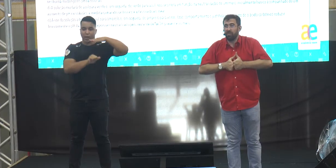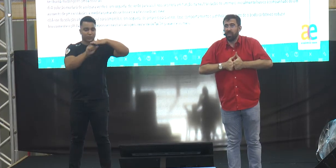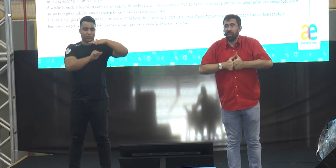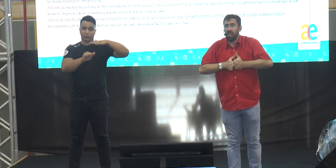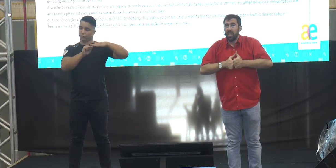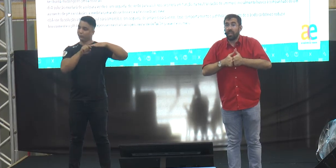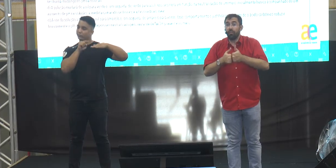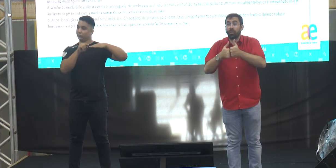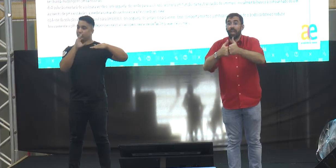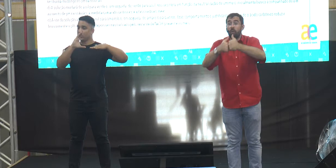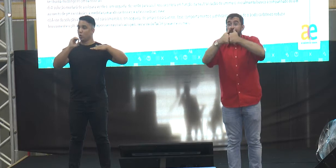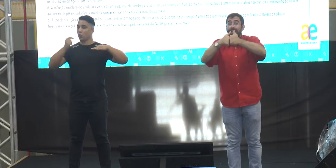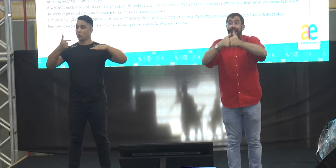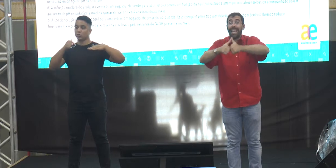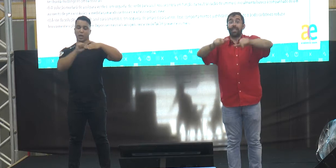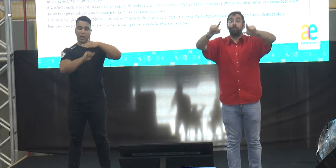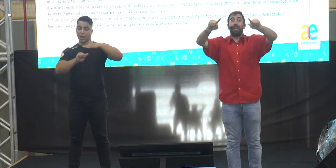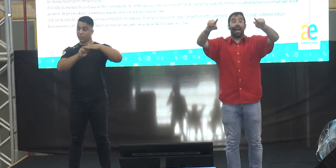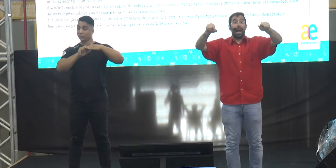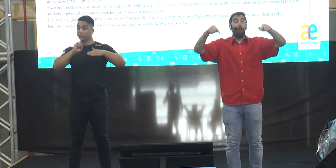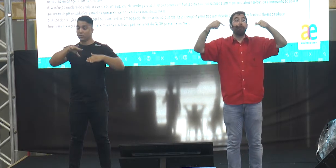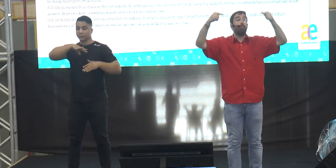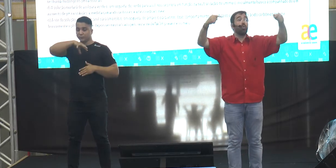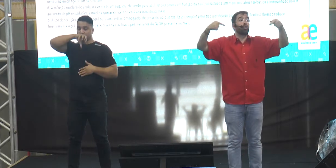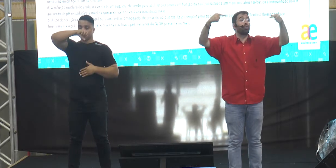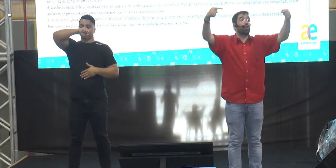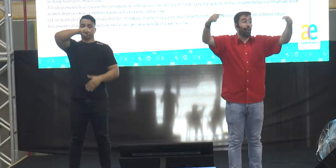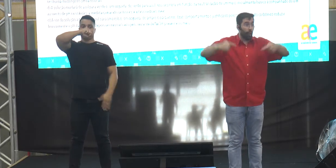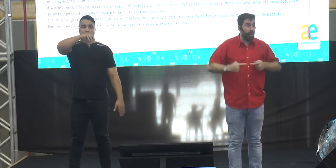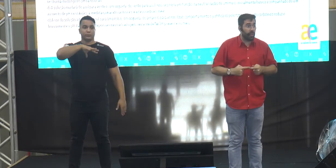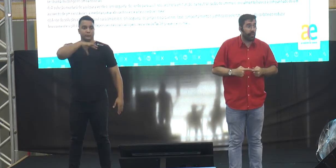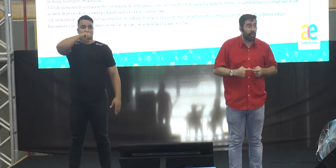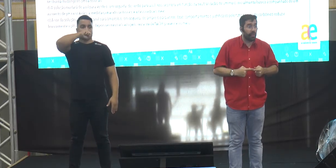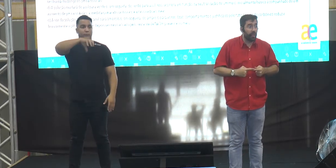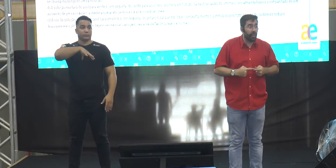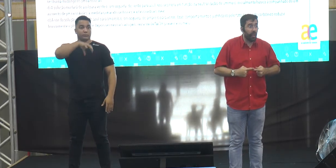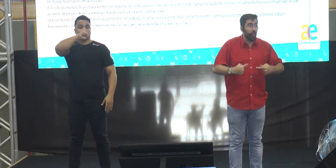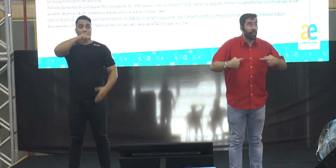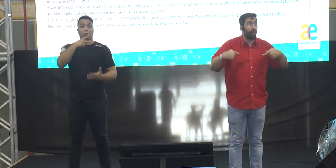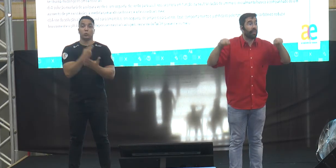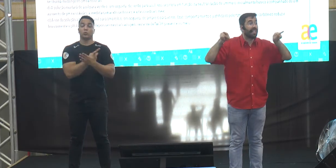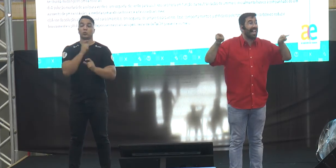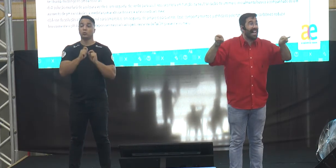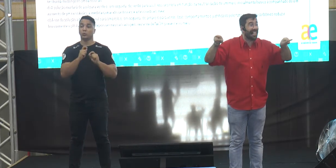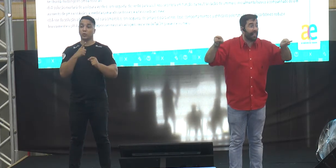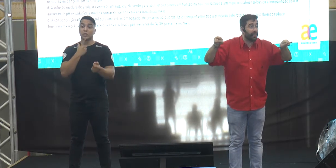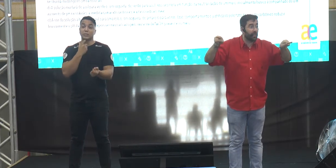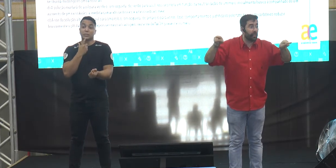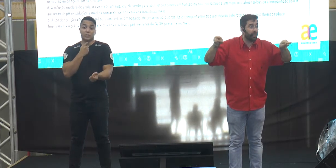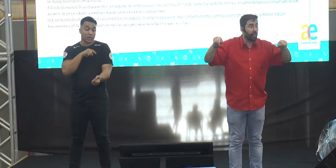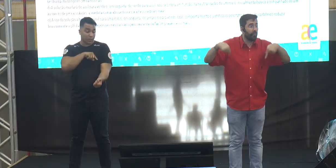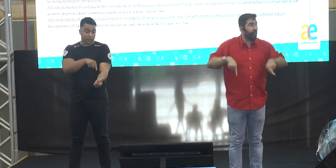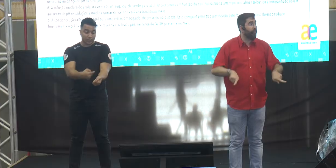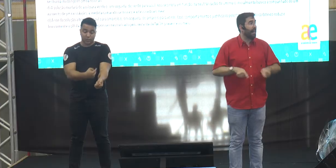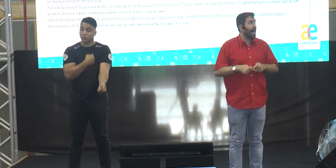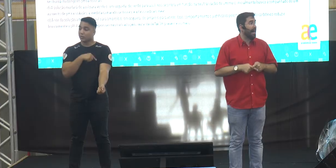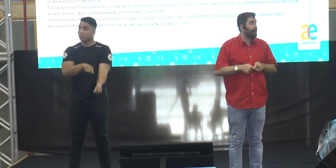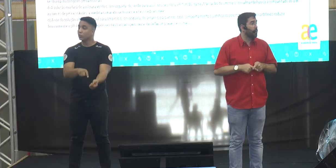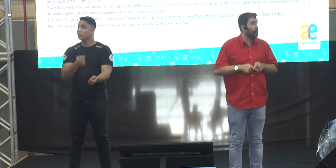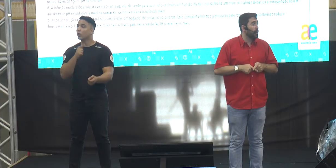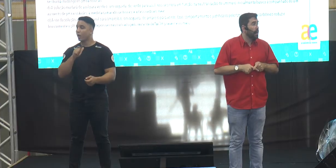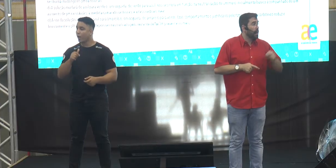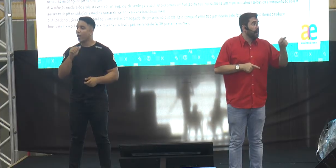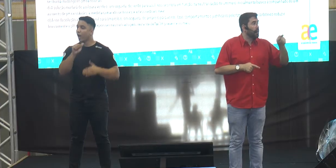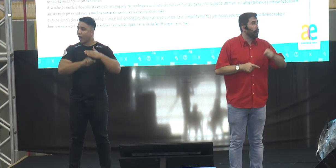ácido. Se você começar a respirar muito CO2, o seu sangue vai